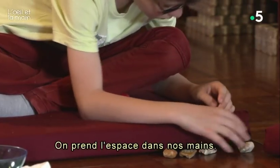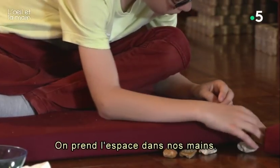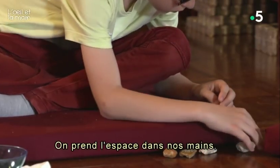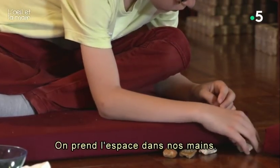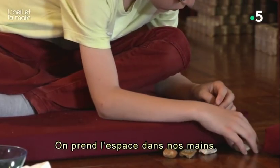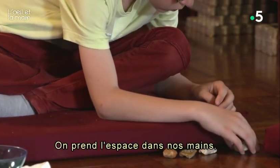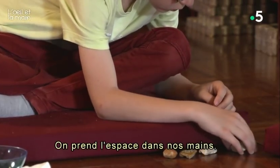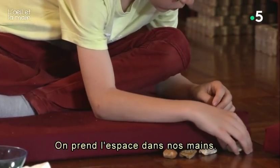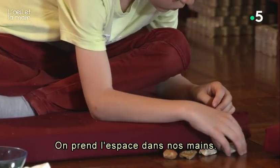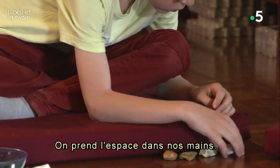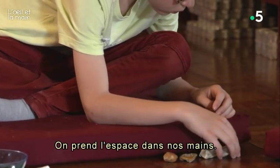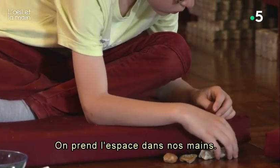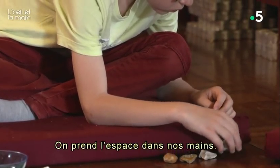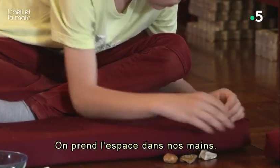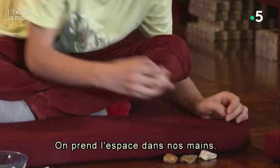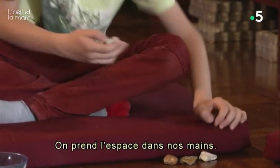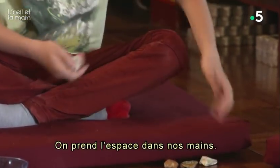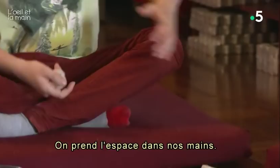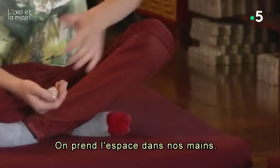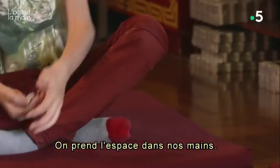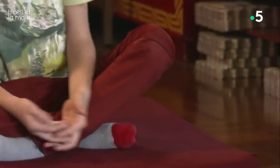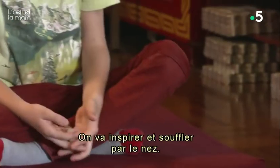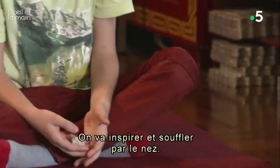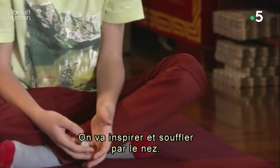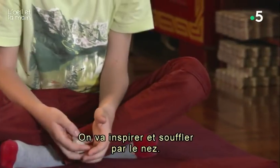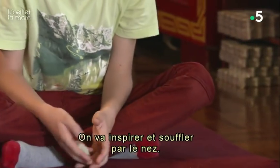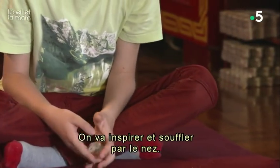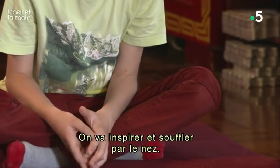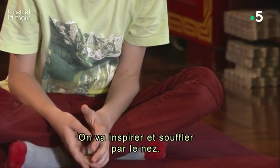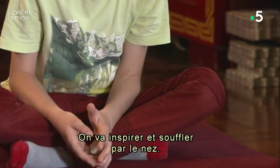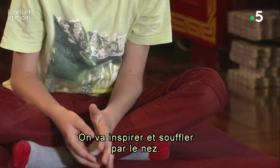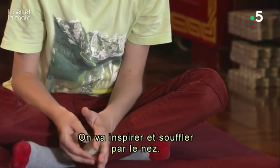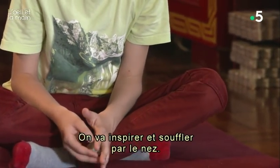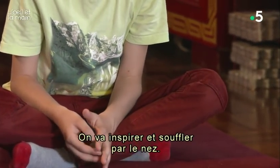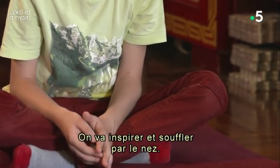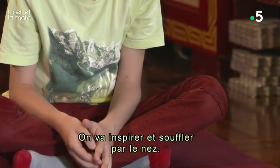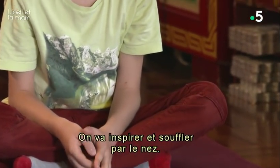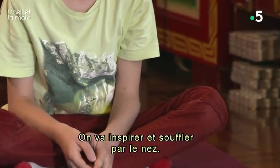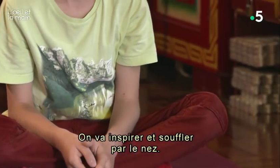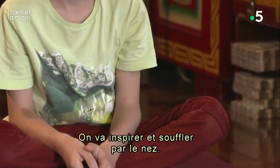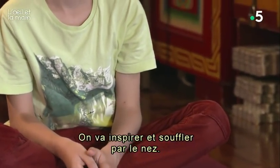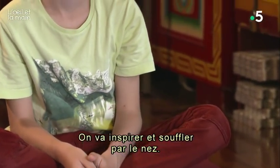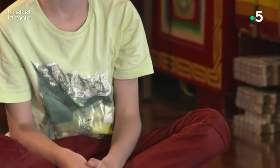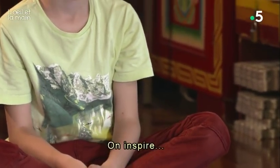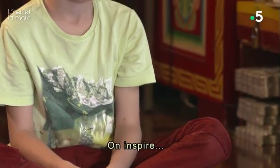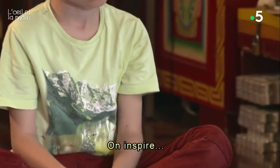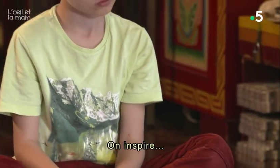On prend l'espace dans nos mains. On va inspirer et souffler par le nez. On